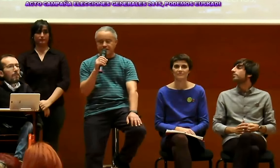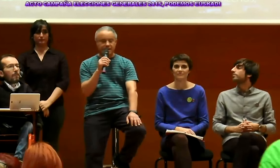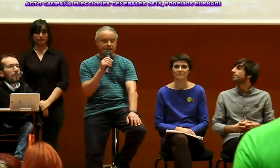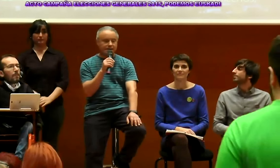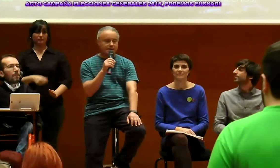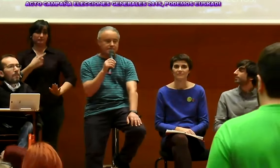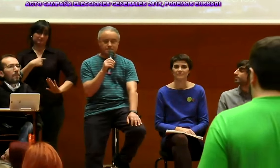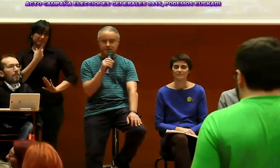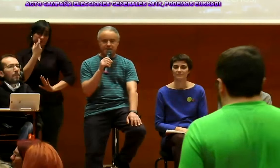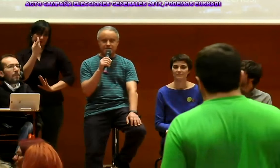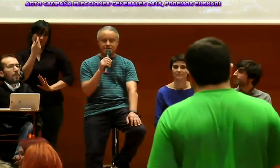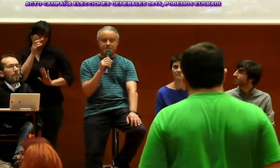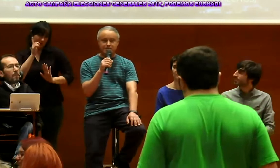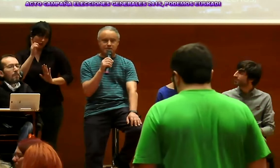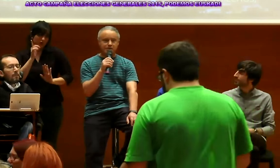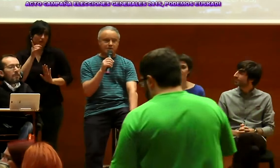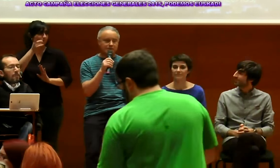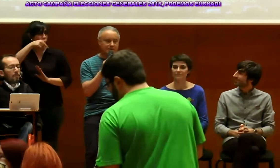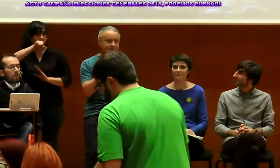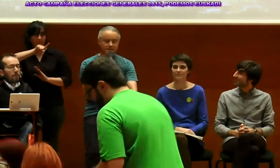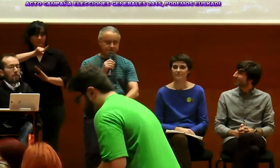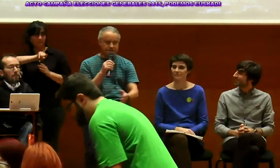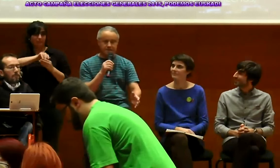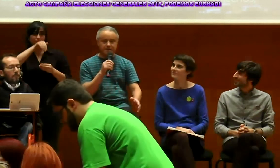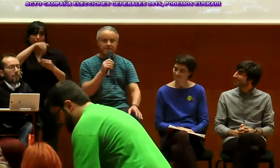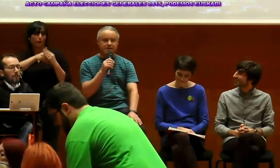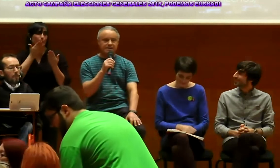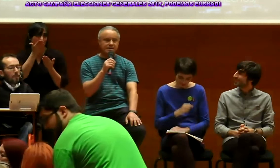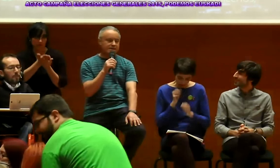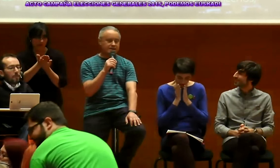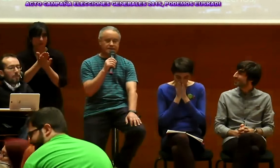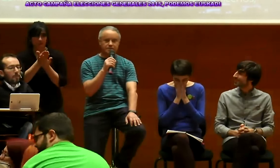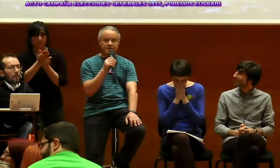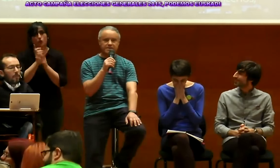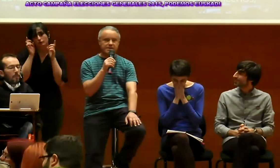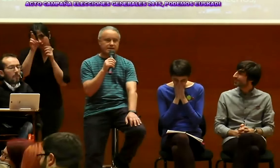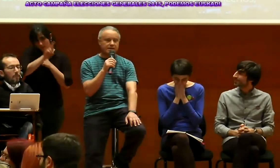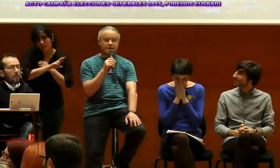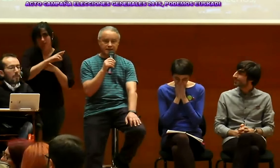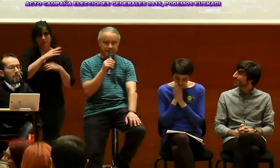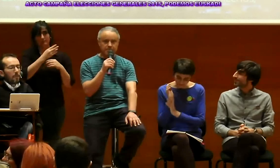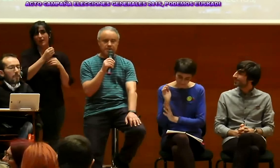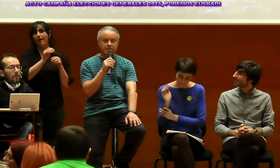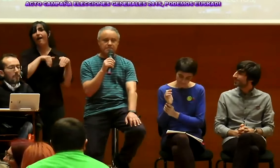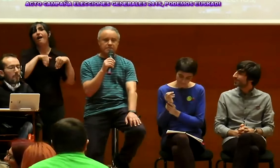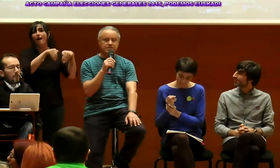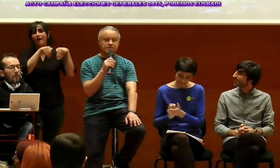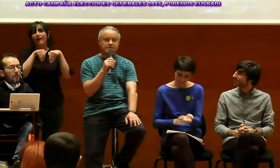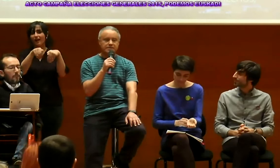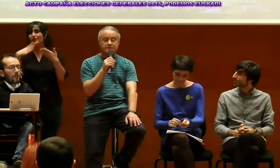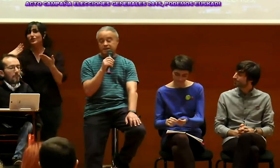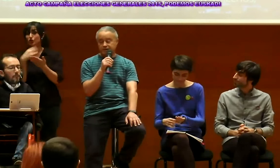Solo me queda pedirles el voto, insisto, para todas las candidaturas del cambio de